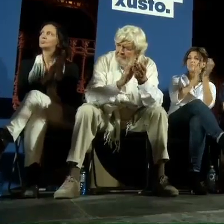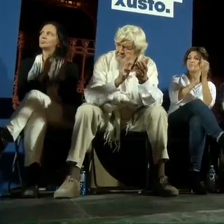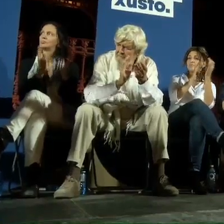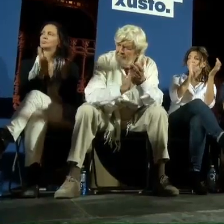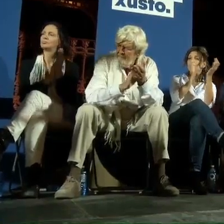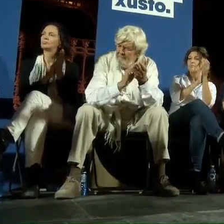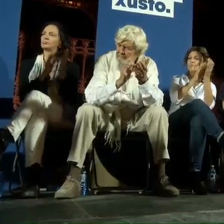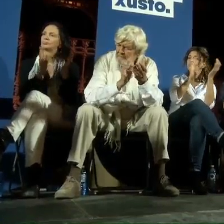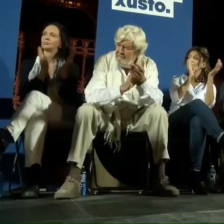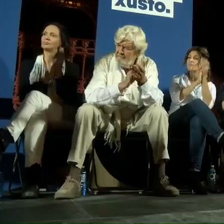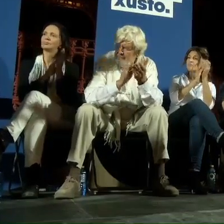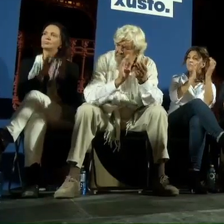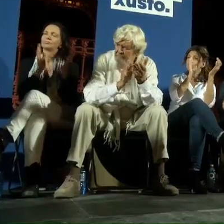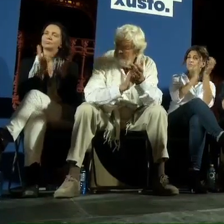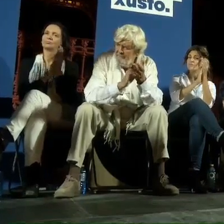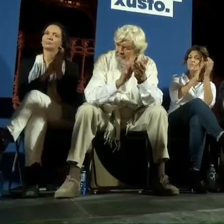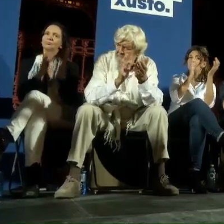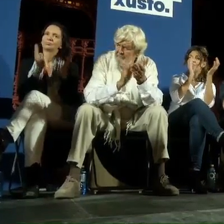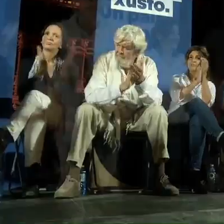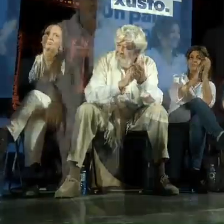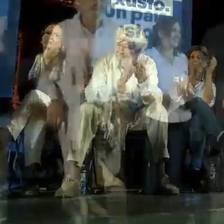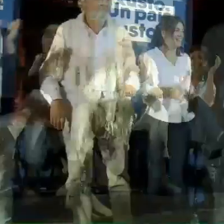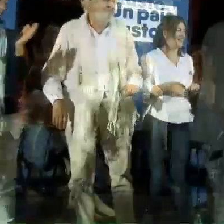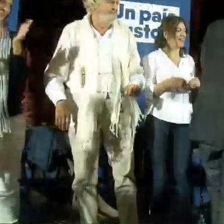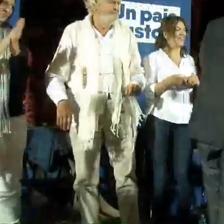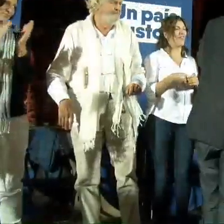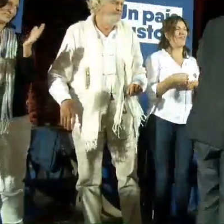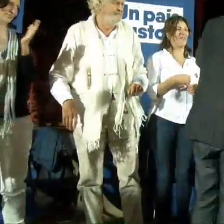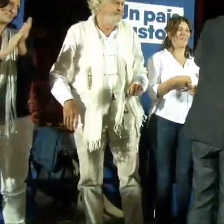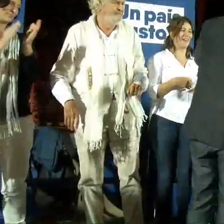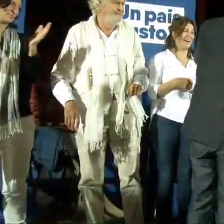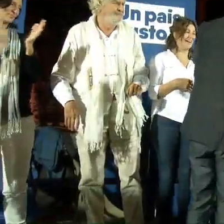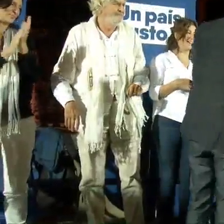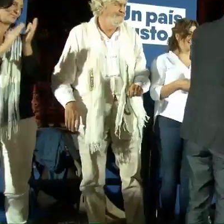dos libros de texto e modificaremos o decreto de